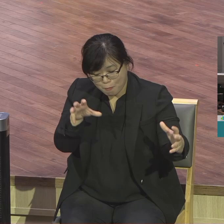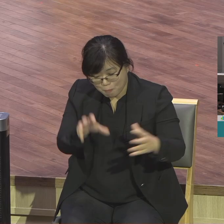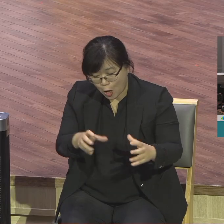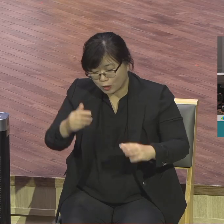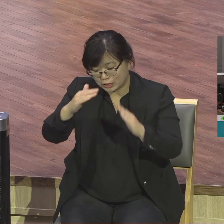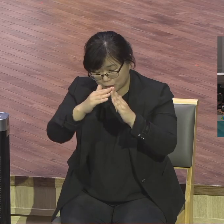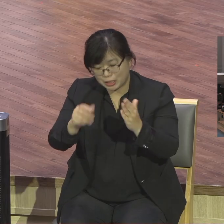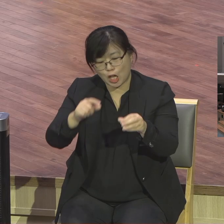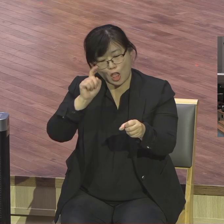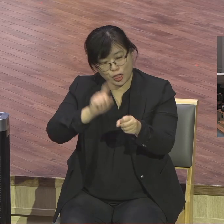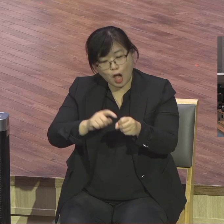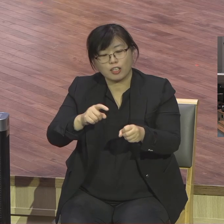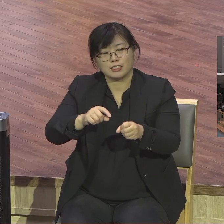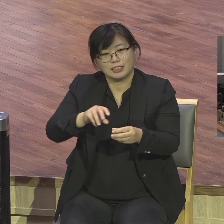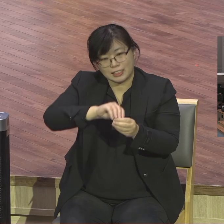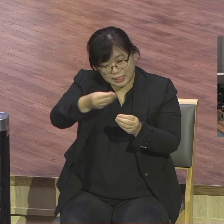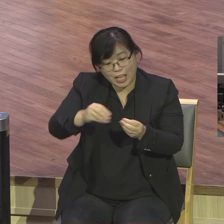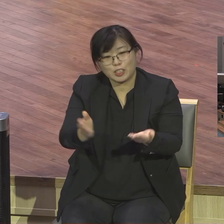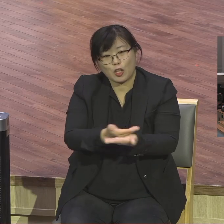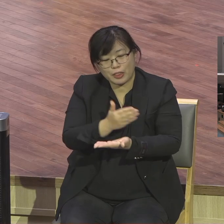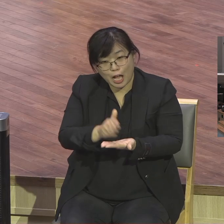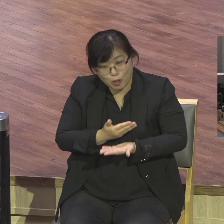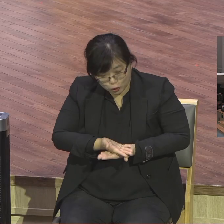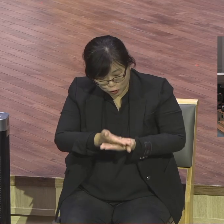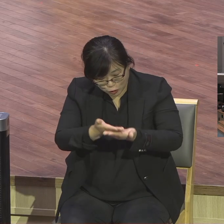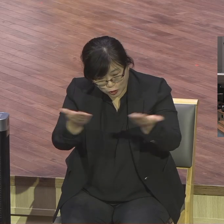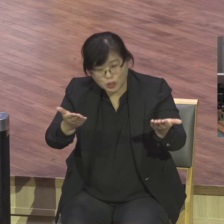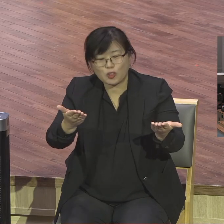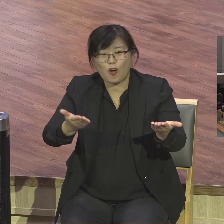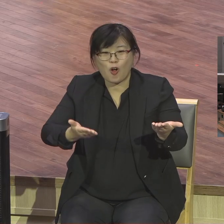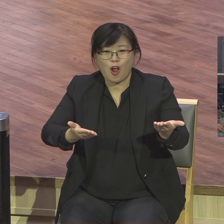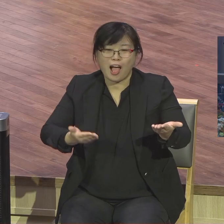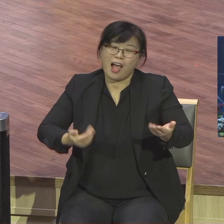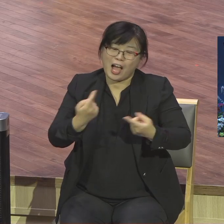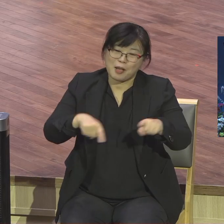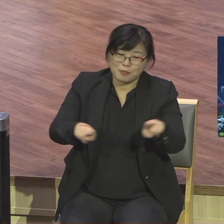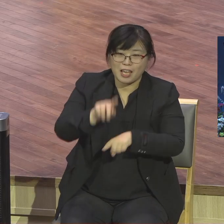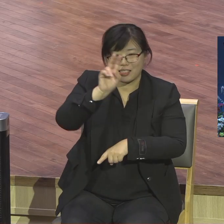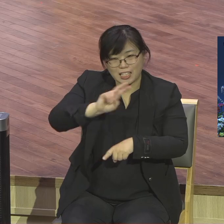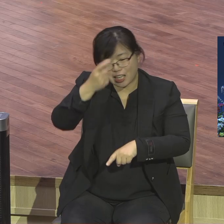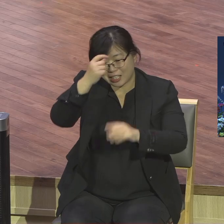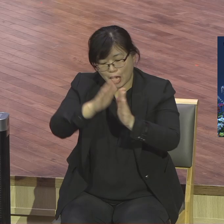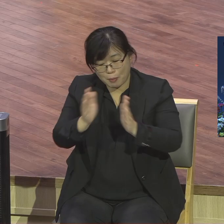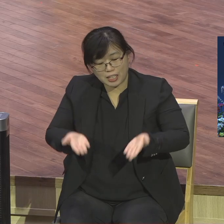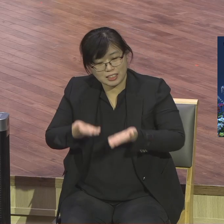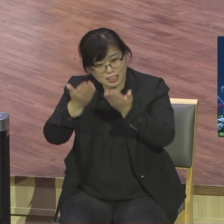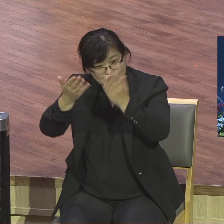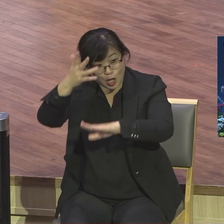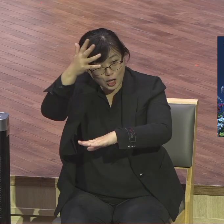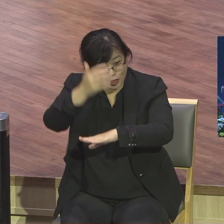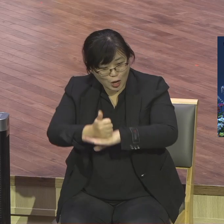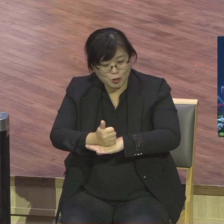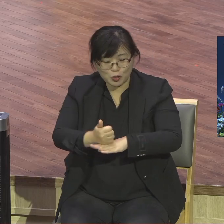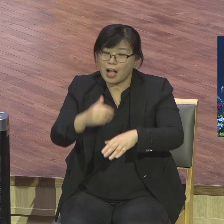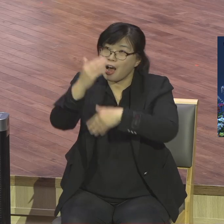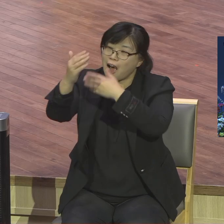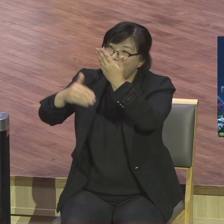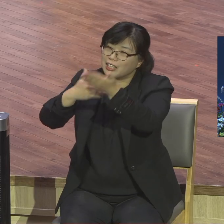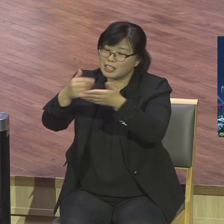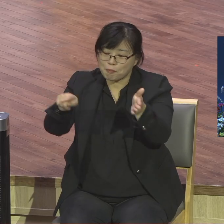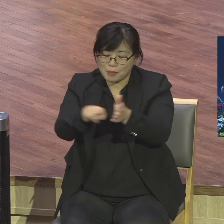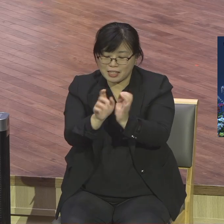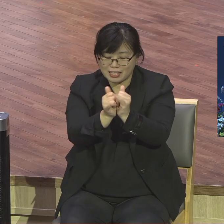주께서 구원 받는 사람을 날마다 더하게 하시더라 초대교회 예배는요 한마디로 축제